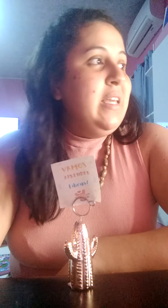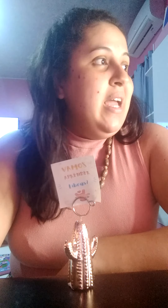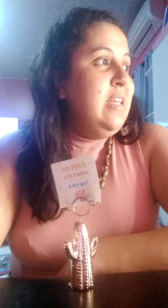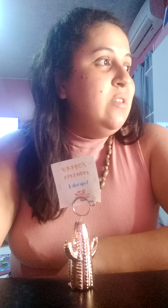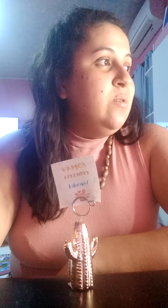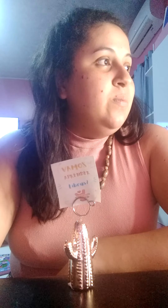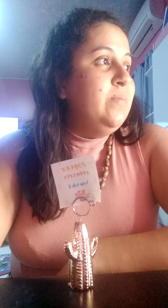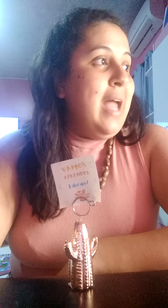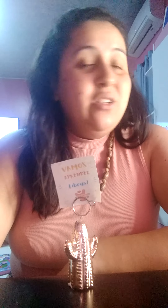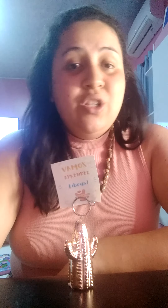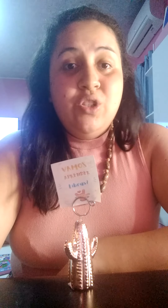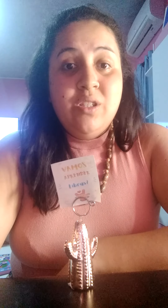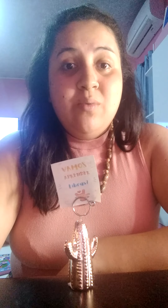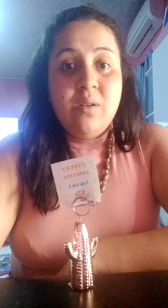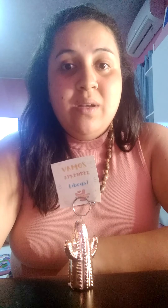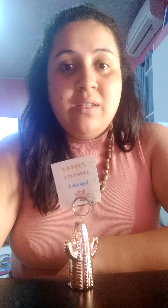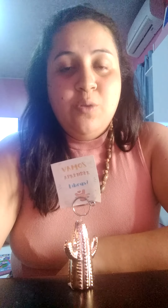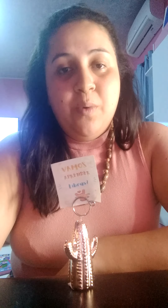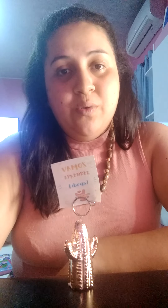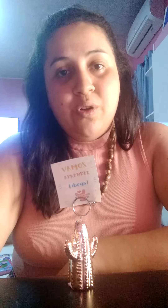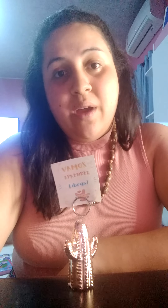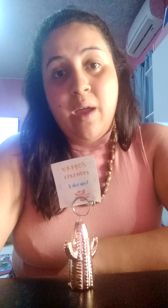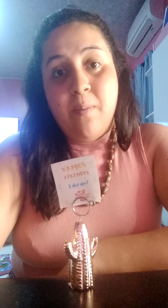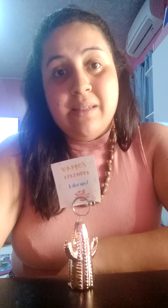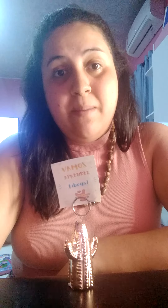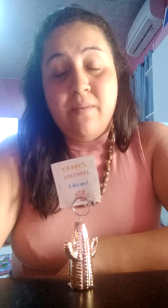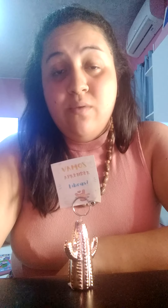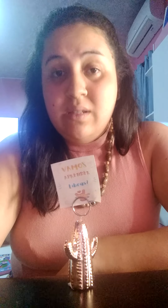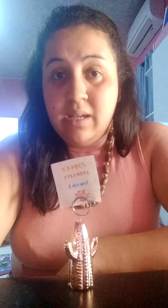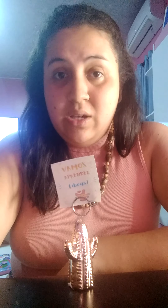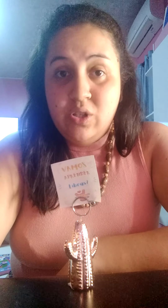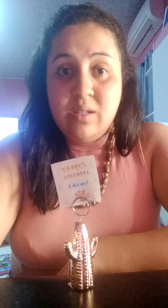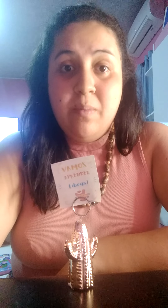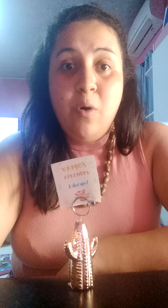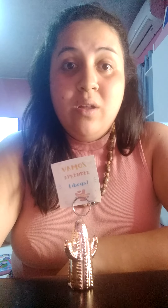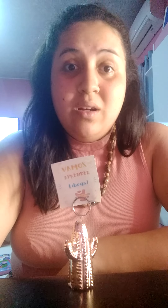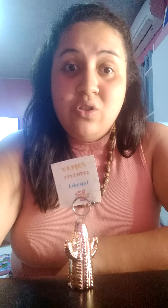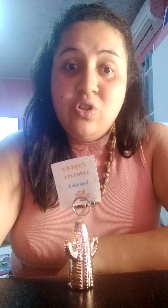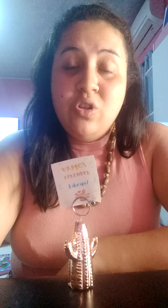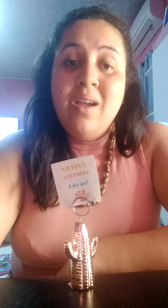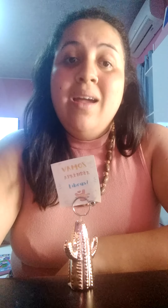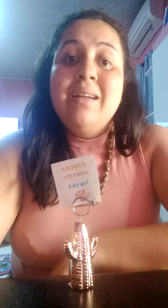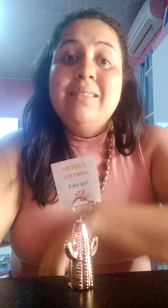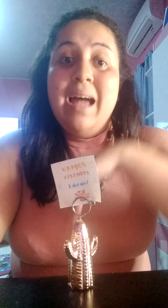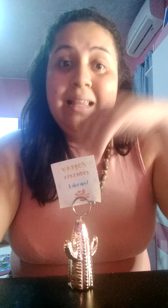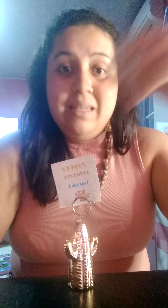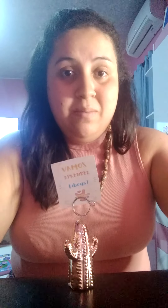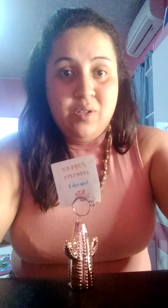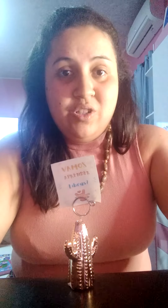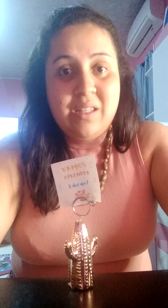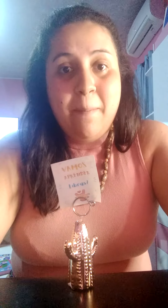é isso, tá, gente? Então, são esses pontos que eu quero passar pra vocês, que são importantes da Libras, tá